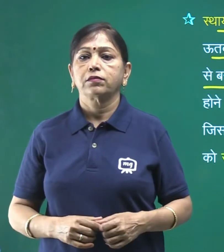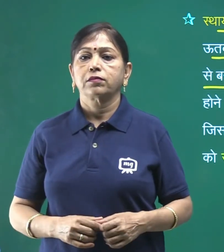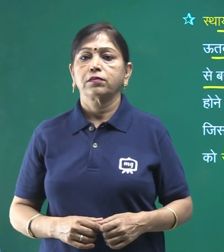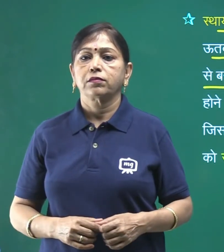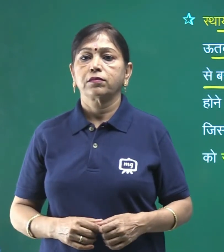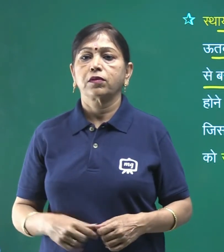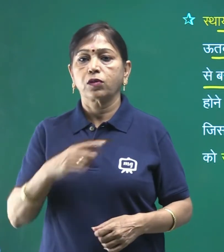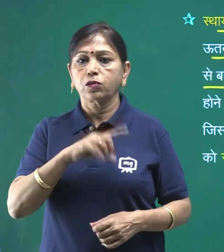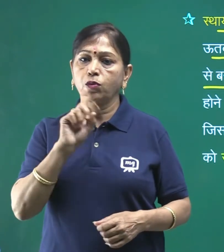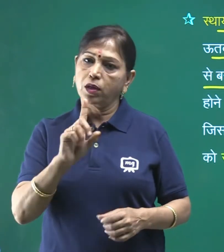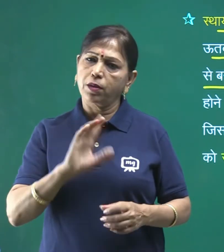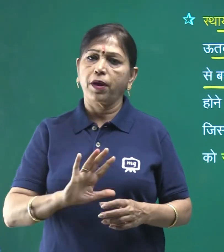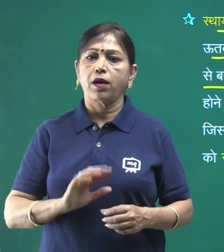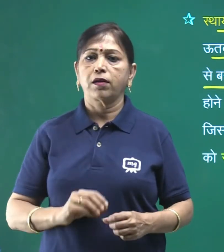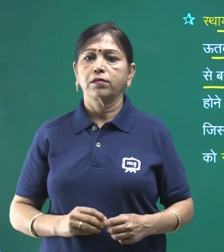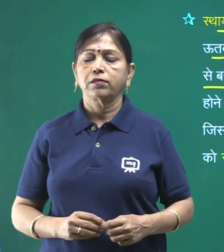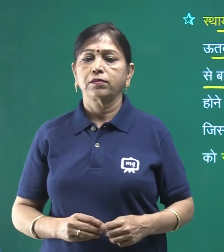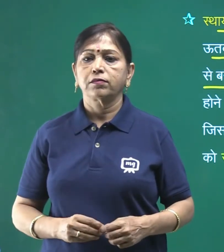जो एक बार